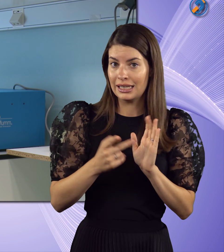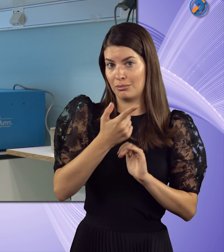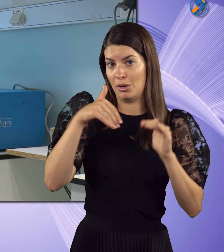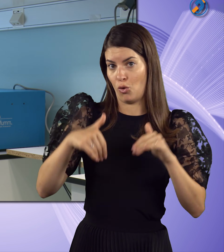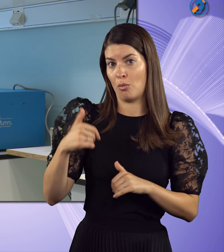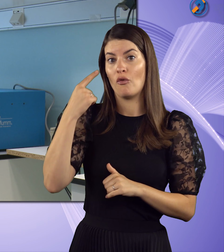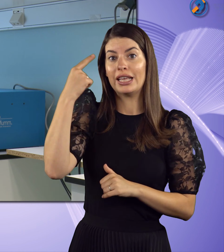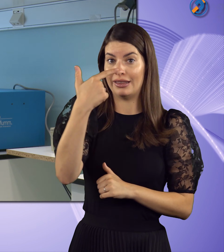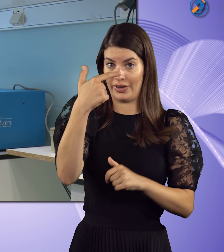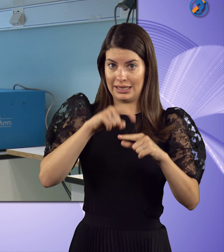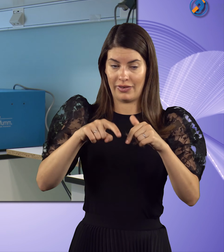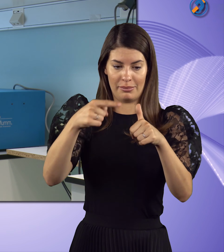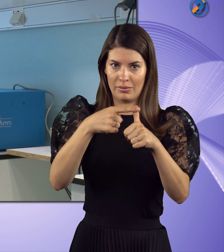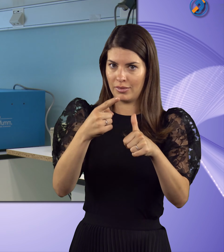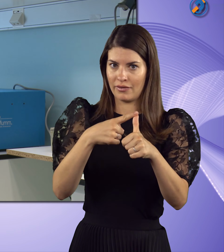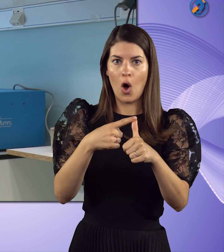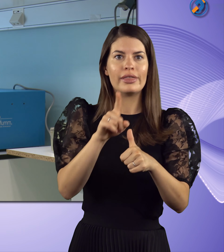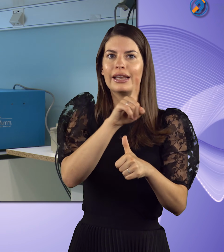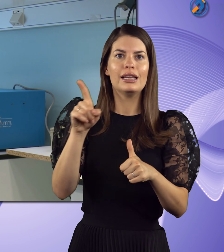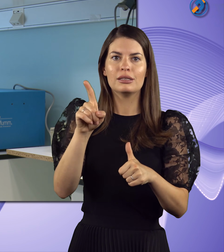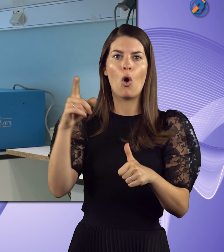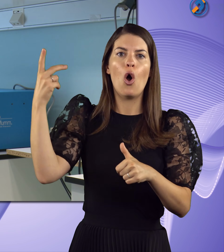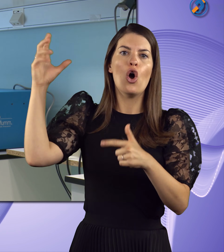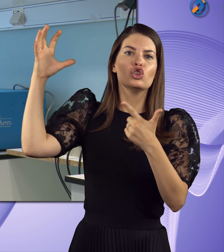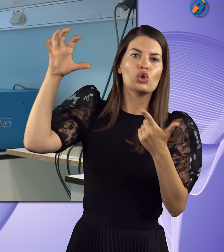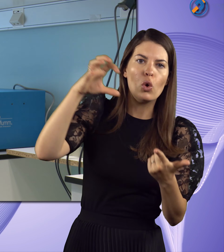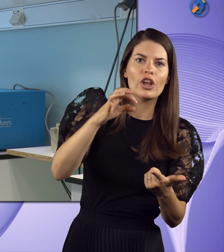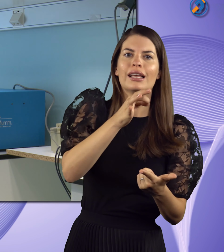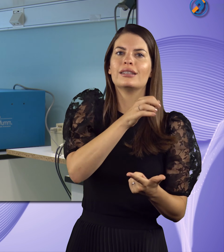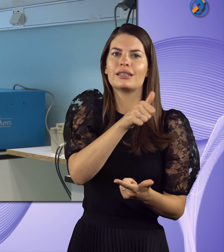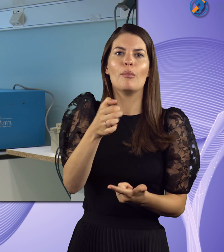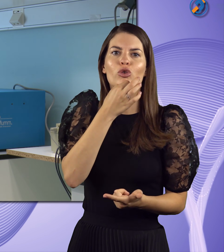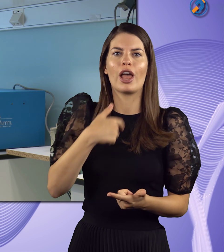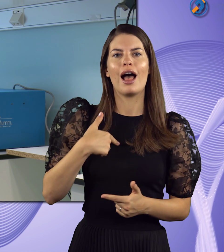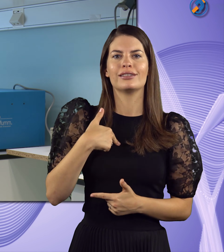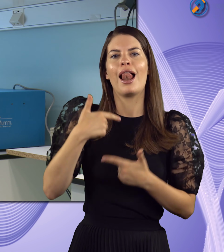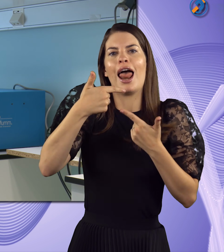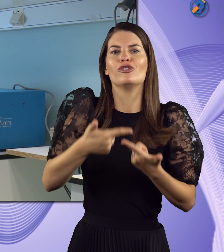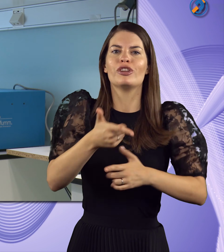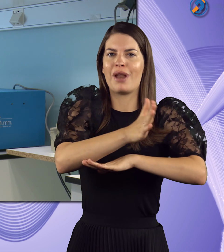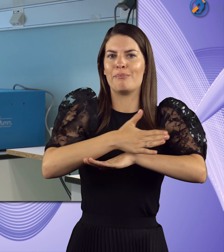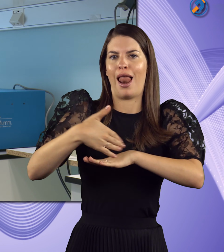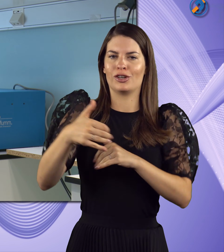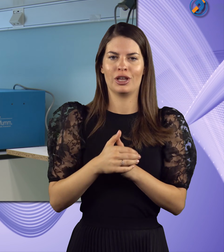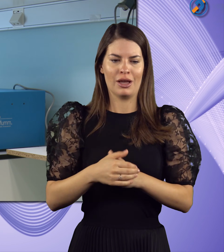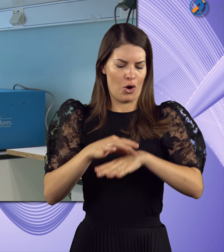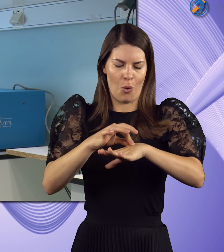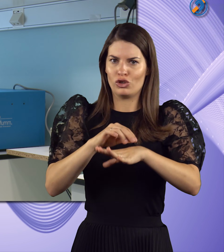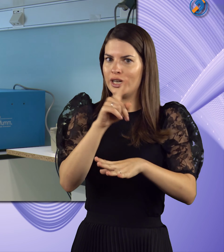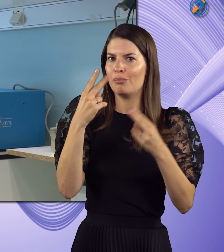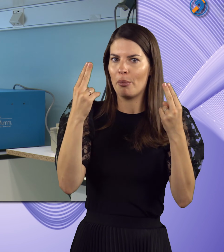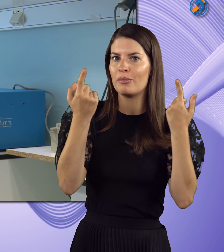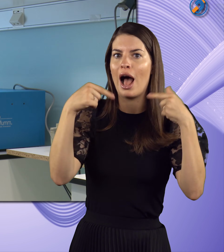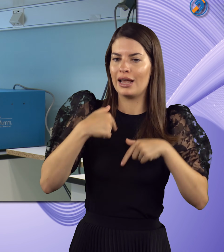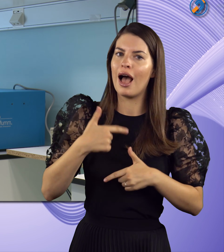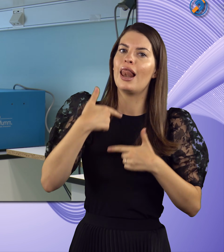se je treba zavedati dveh stvari. Prvič, da nismo na soncu samo takrat, ko smo na plaži. Z koži je popolnoma vseeno, a vi